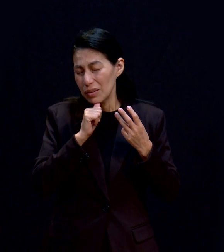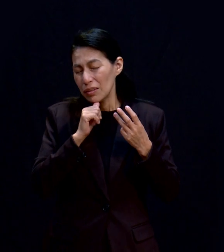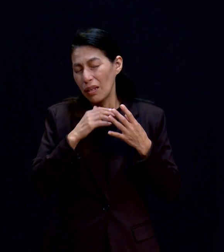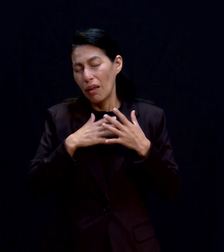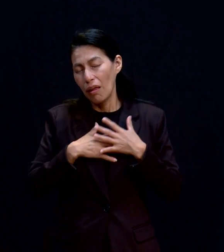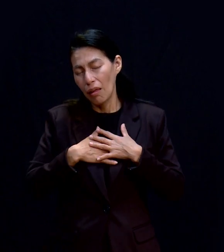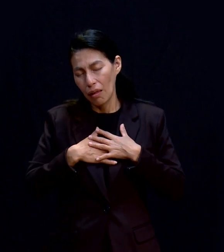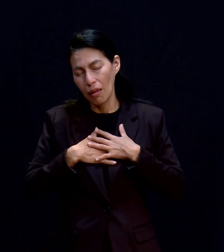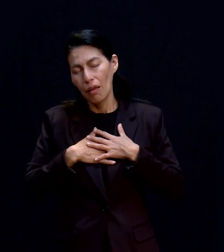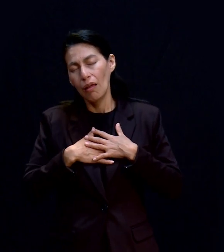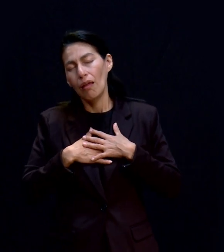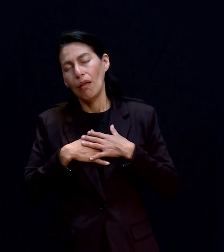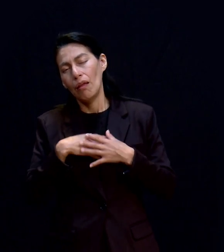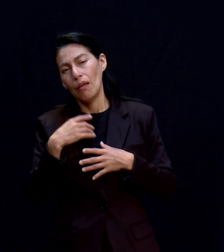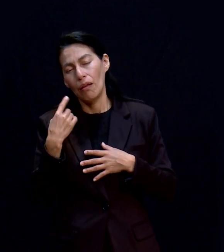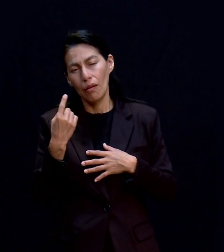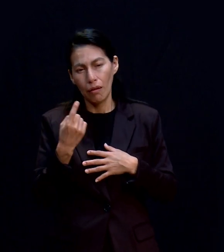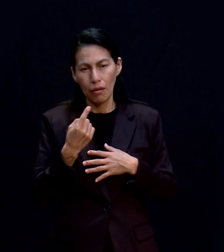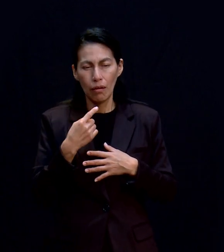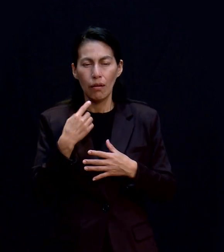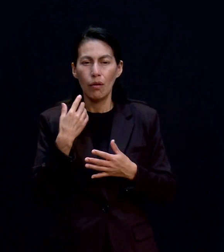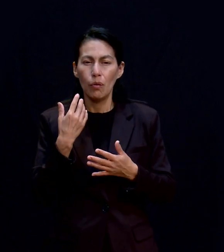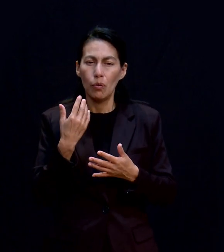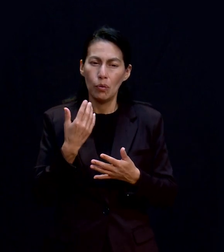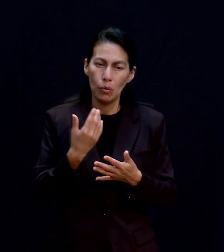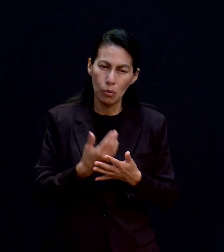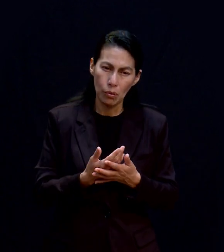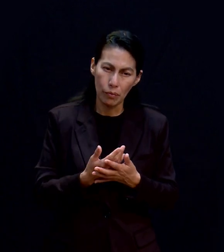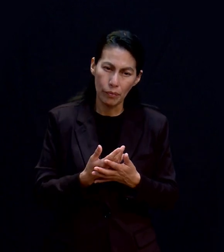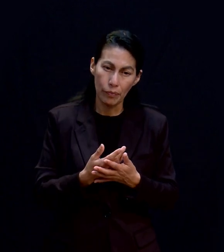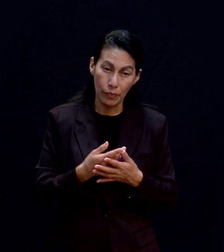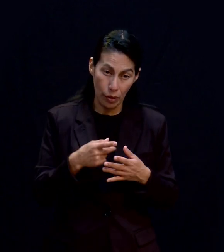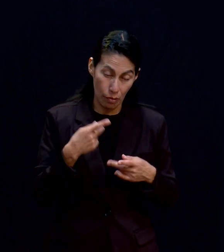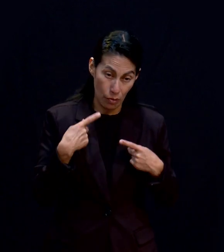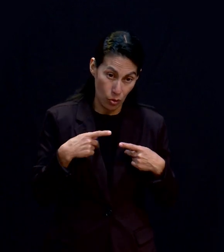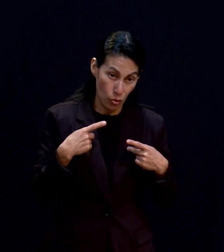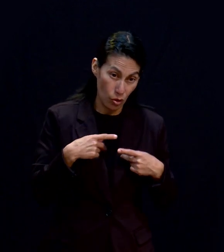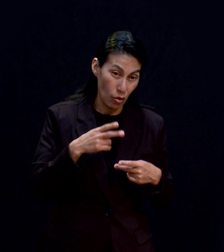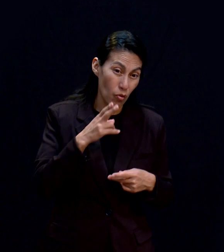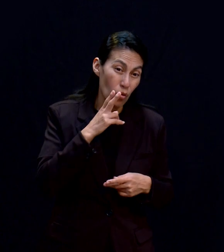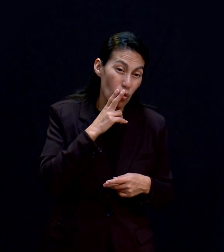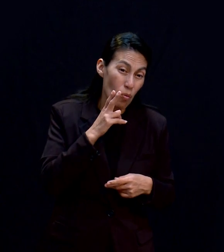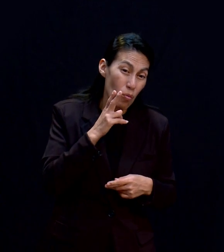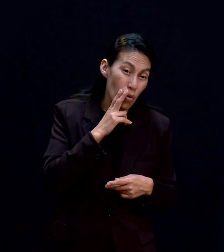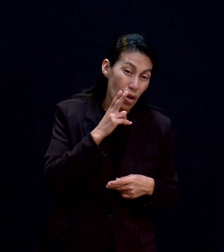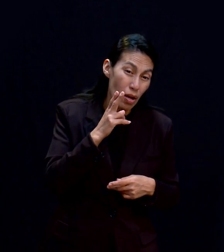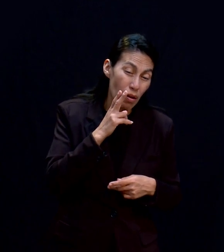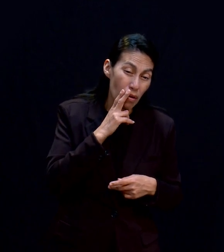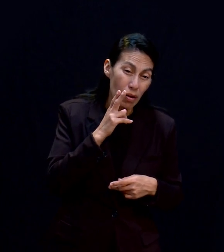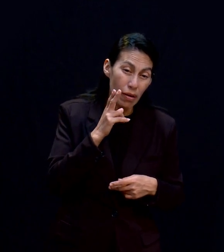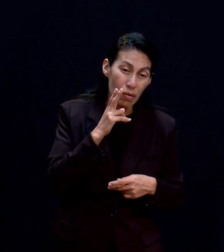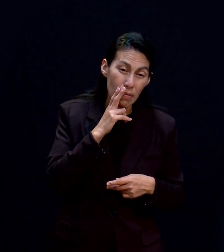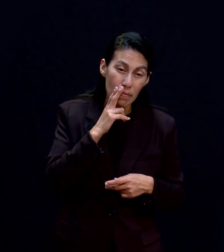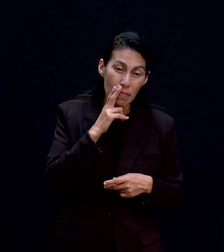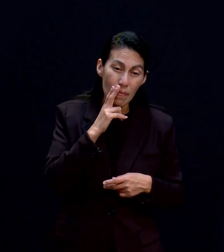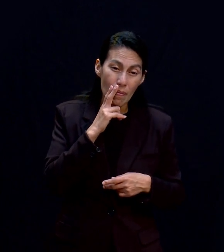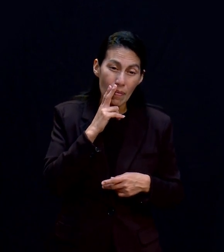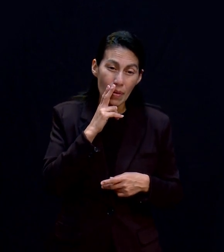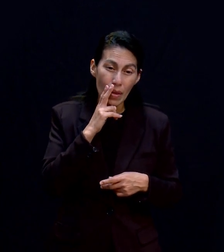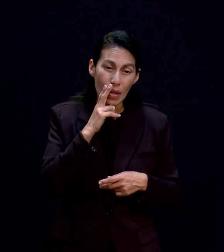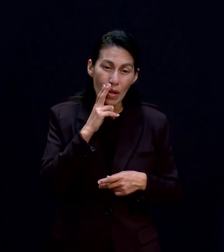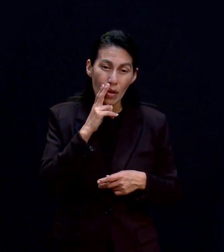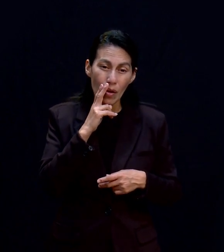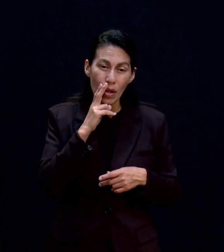no podía y casi estaba desmayando sé este señor fumaba mínimo una